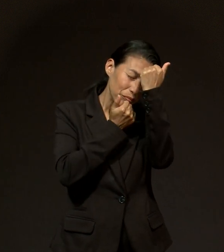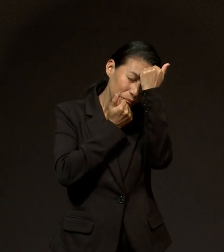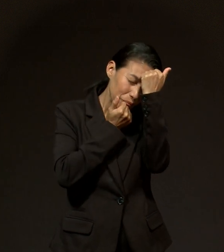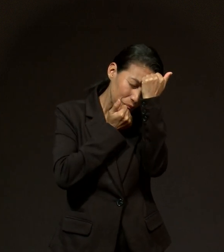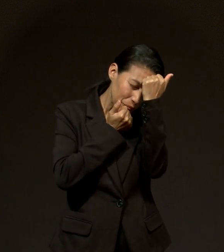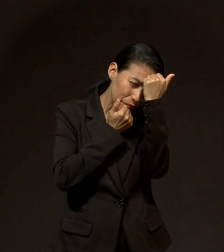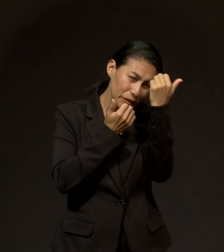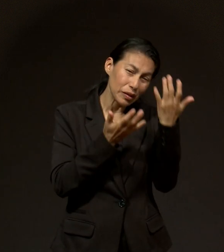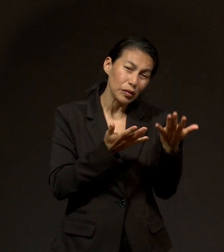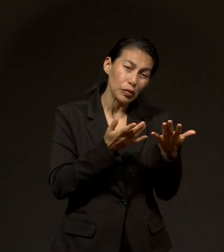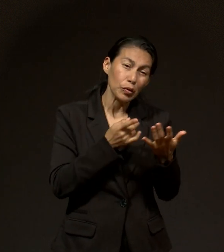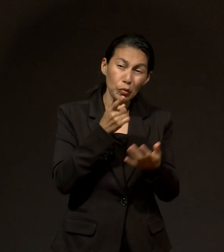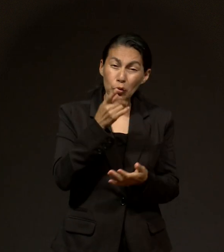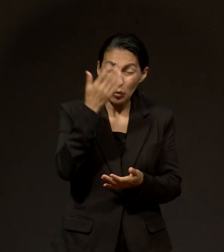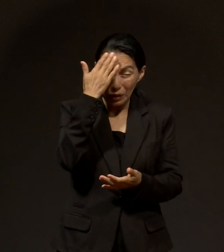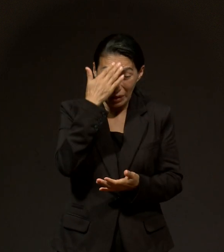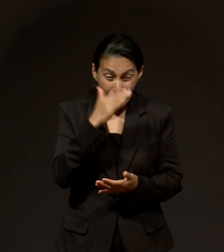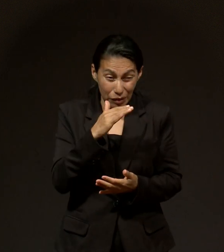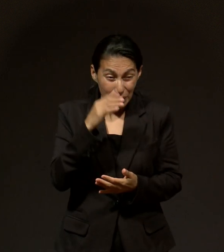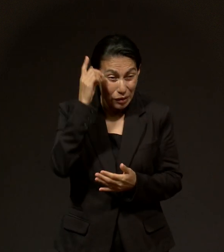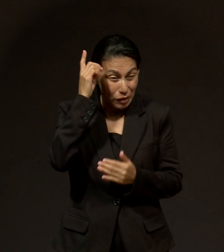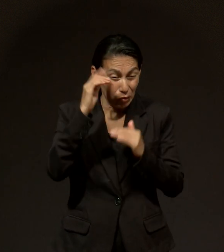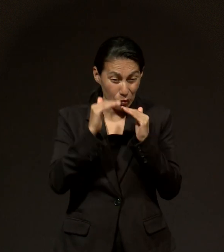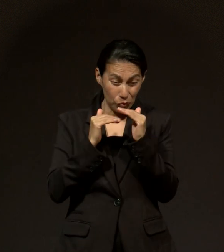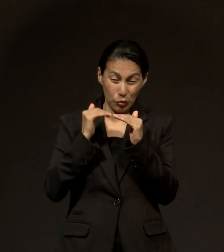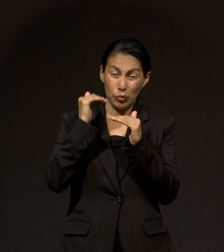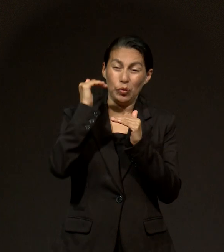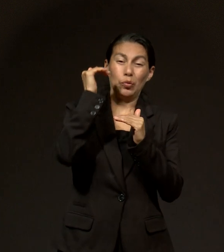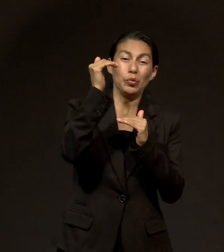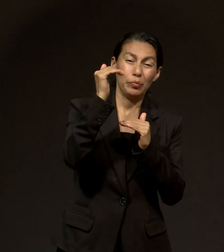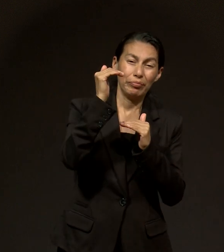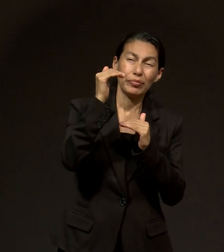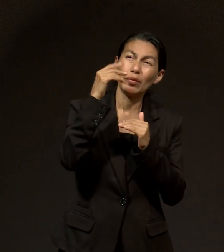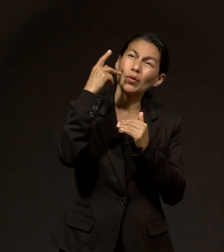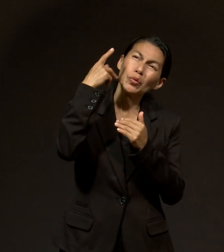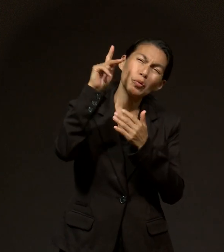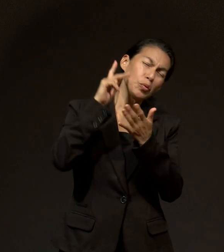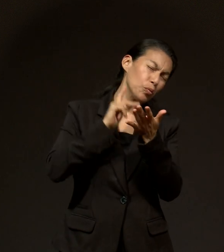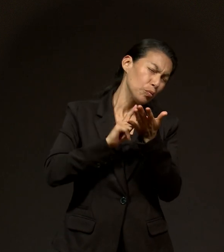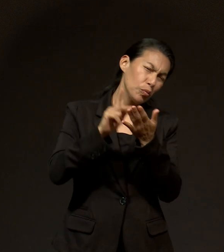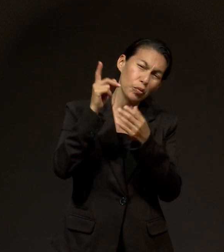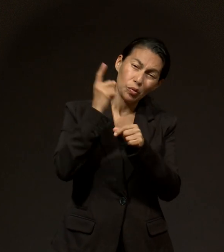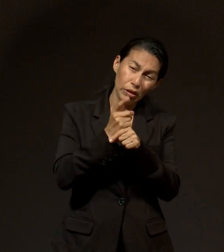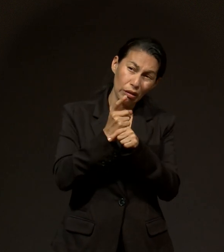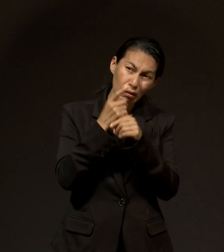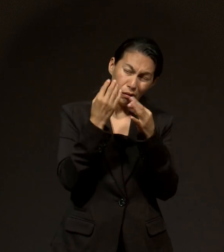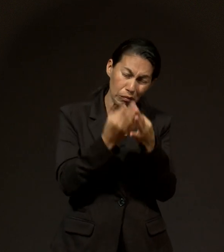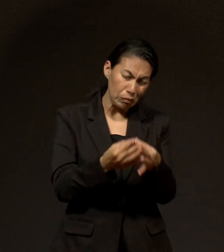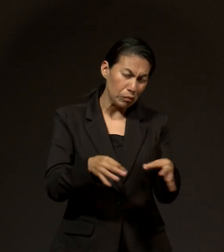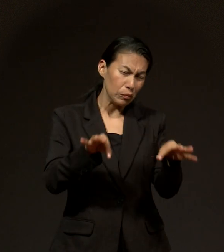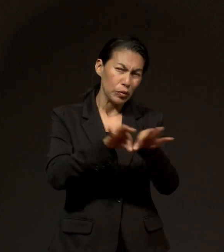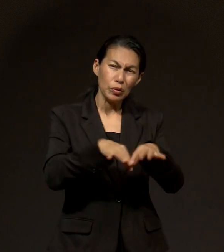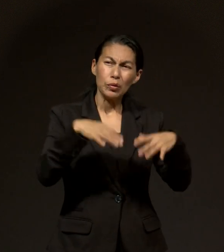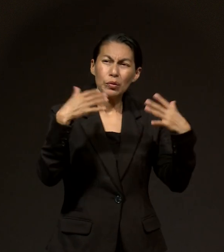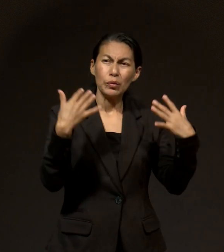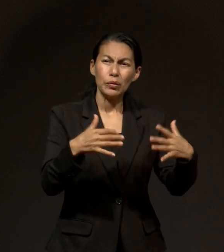reconoces que Él está por encima de ti y que es su voluntad lo más importante para